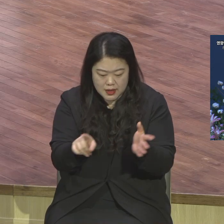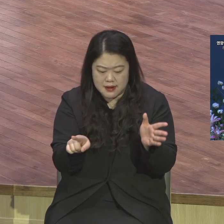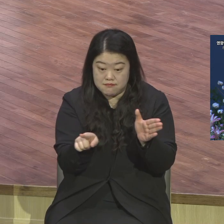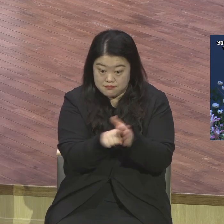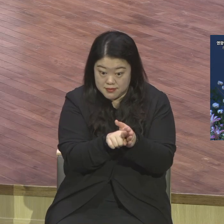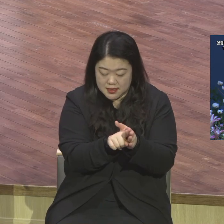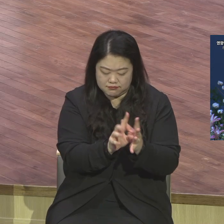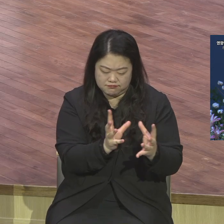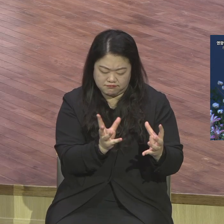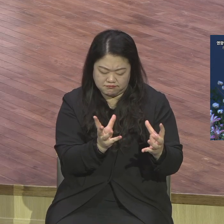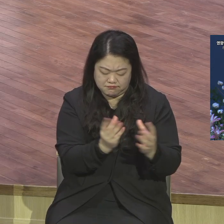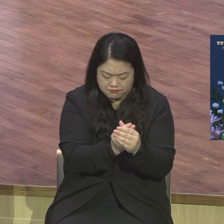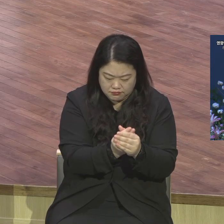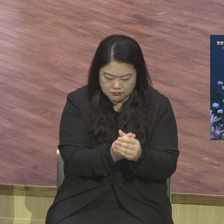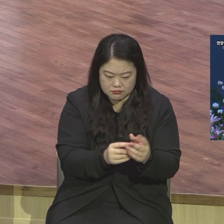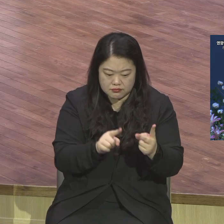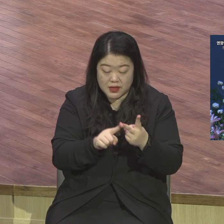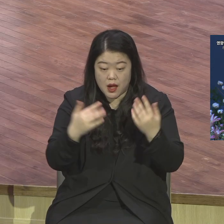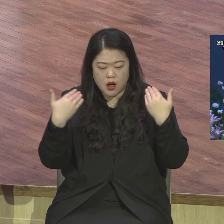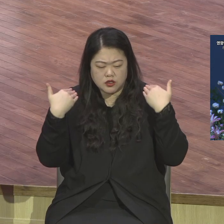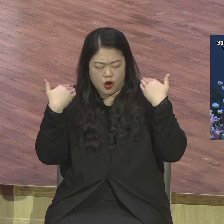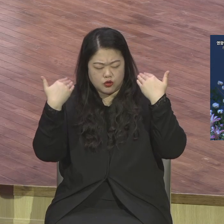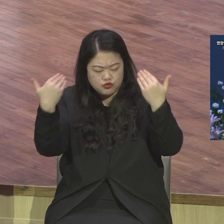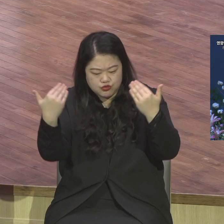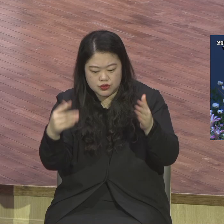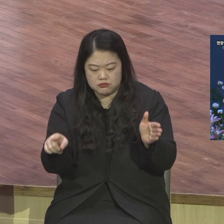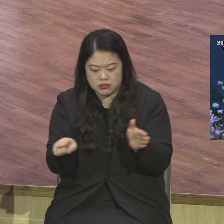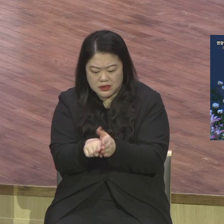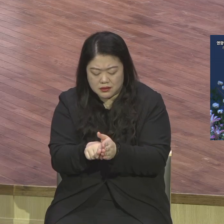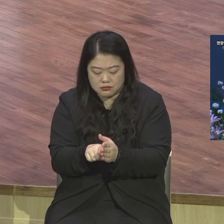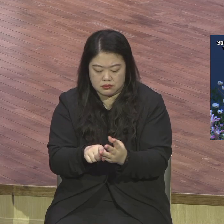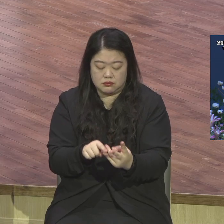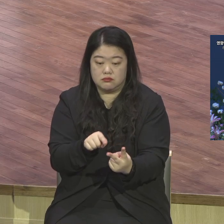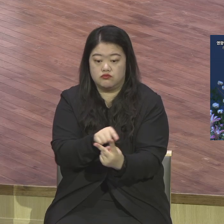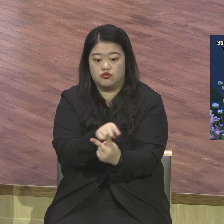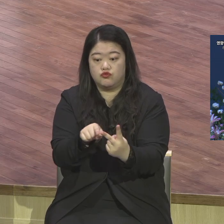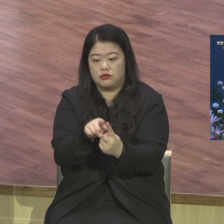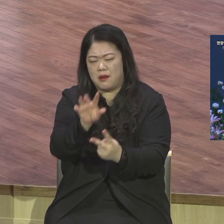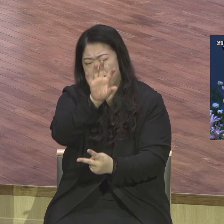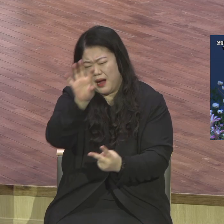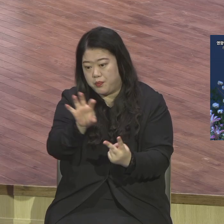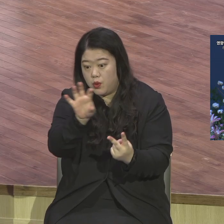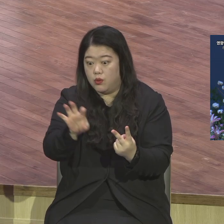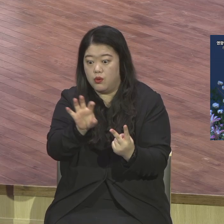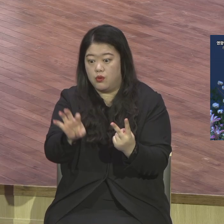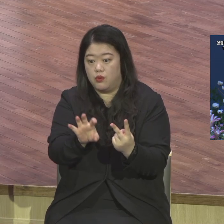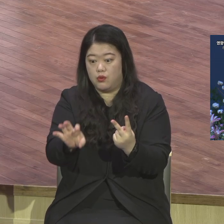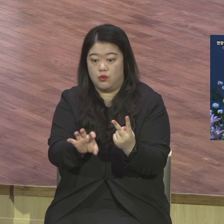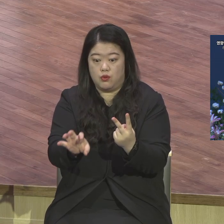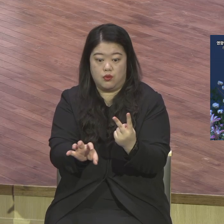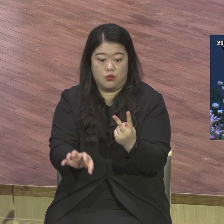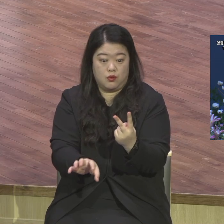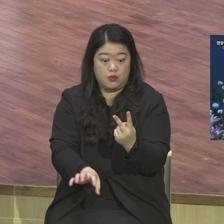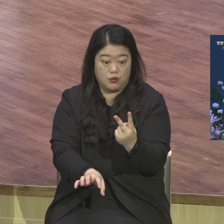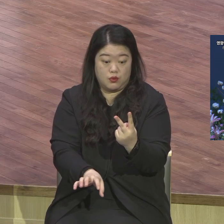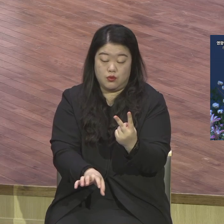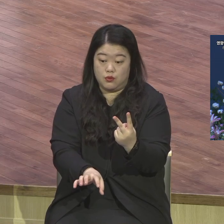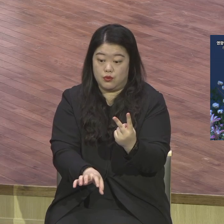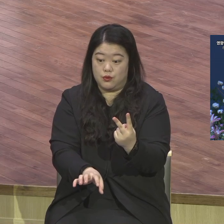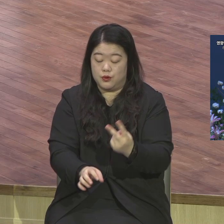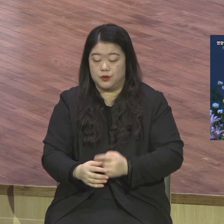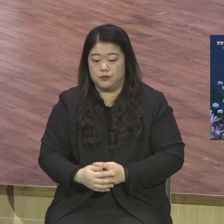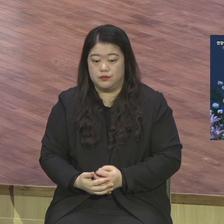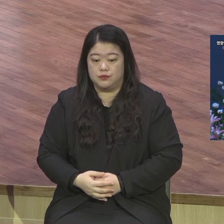믿음, 성숙한 믿음 이거를 여기서 지금 계속 강조하는